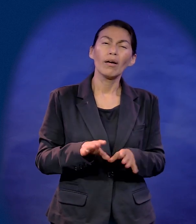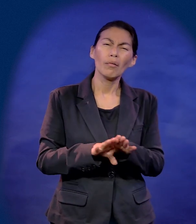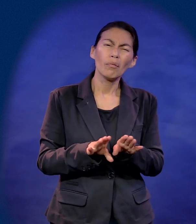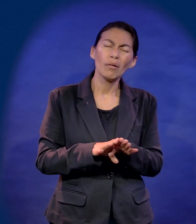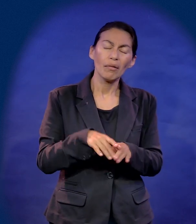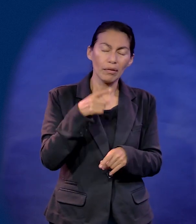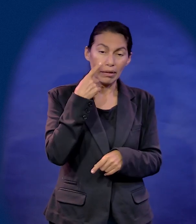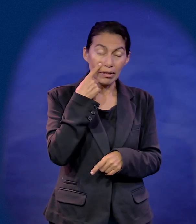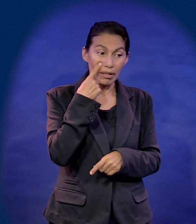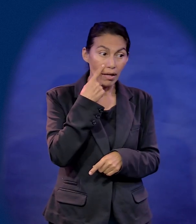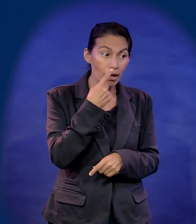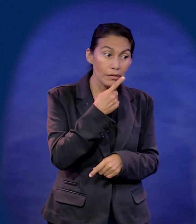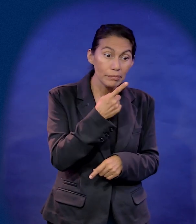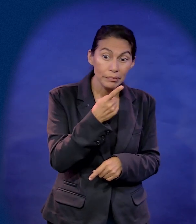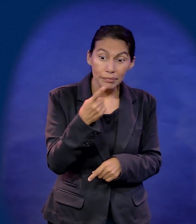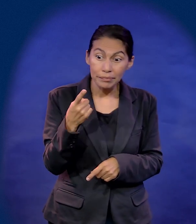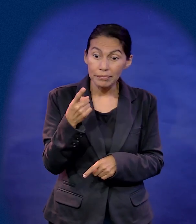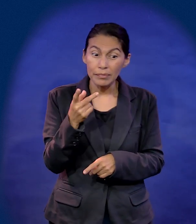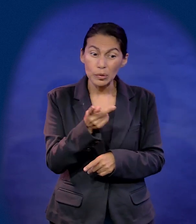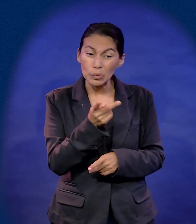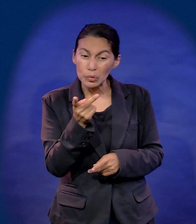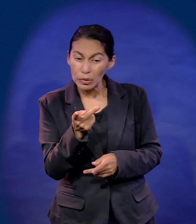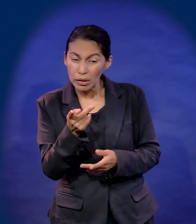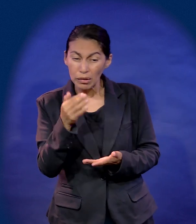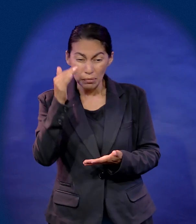el noviazgo. ¿Y qué hay que hacer en el noviazgo?